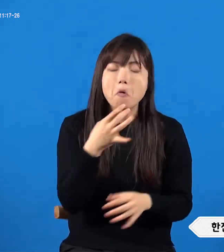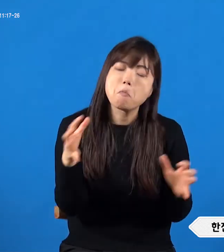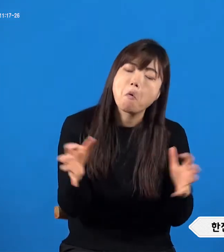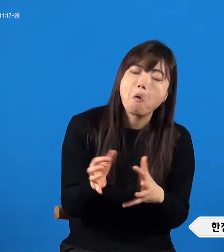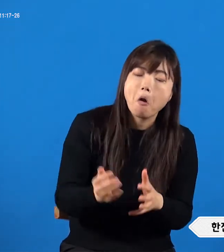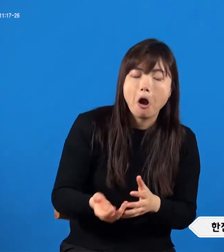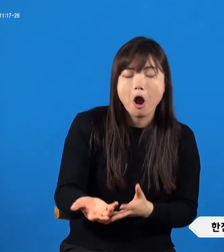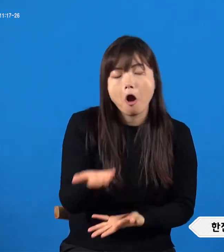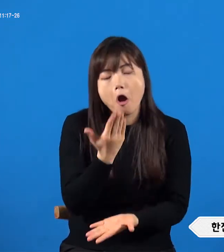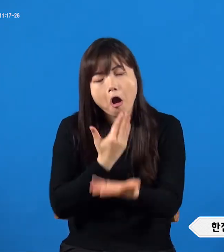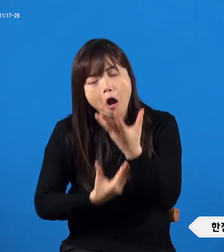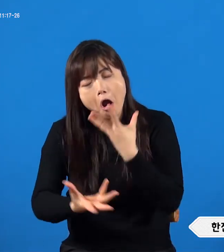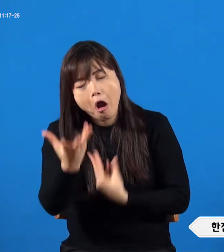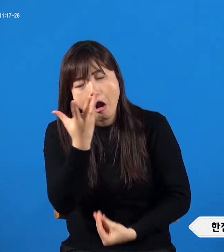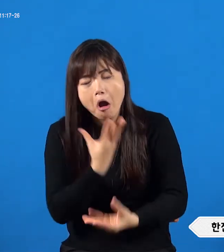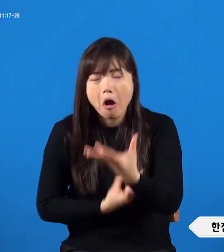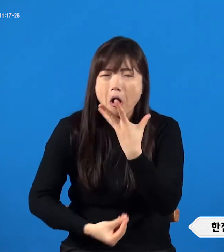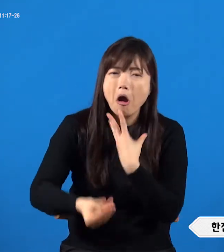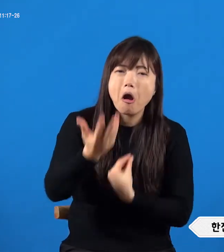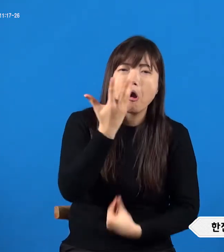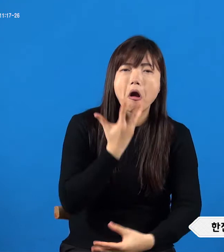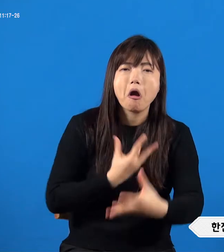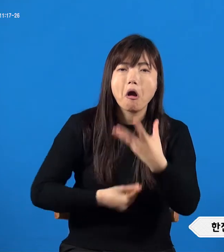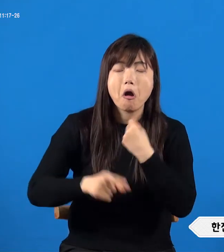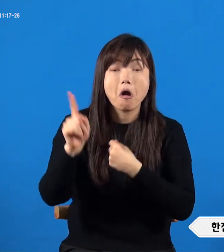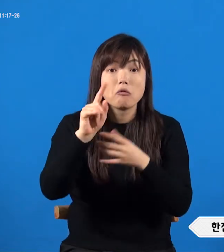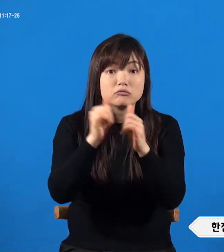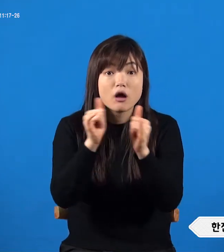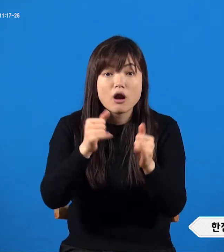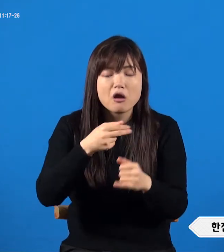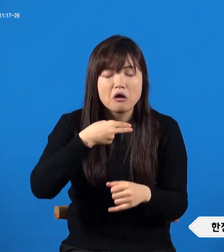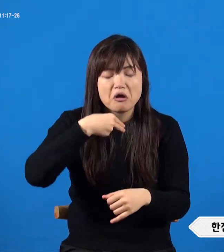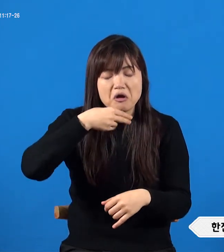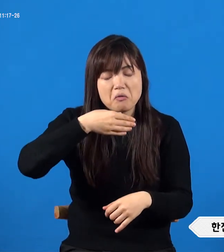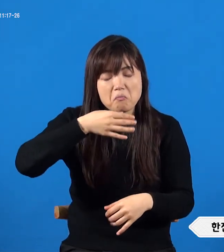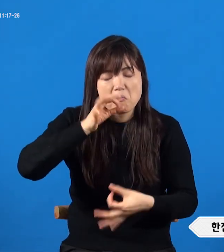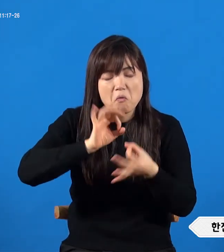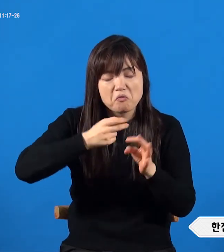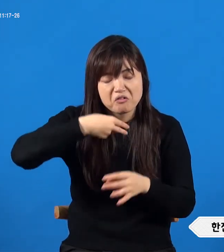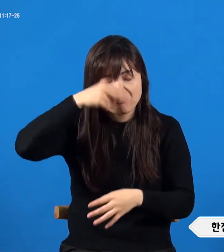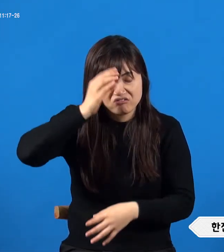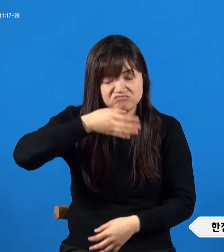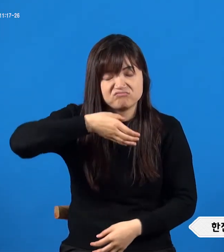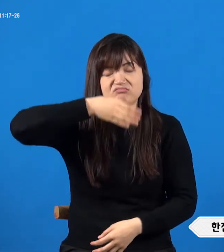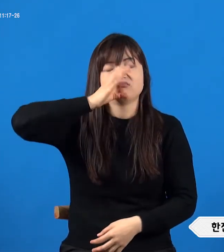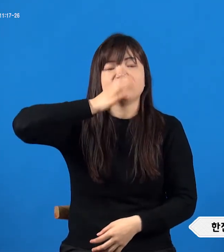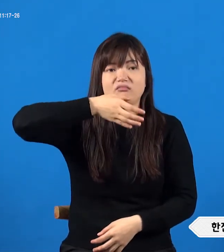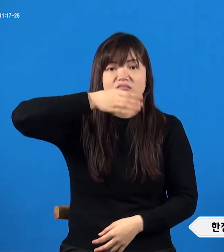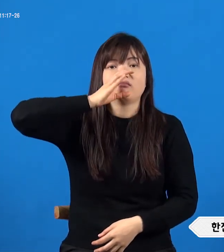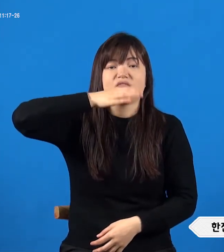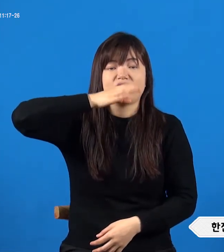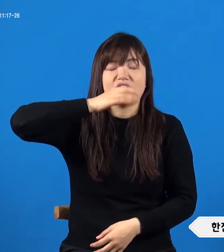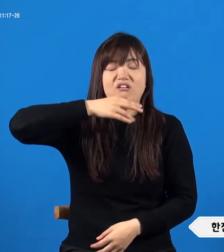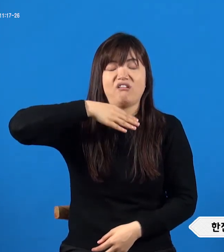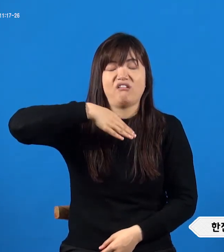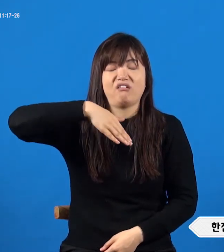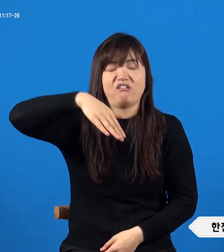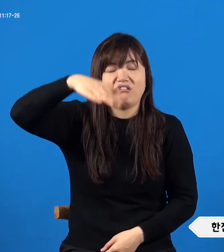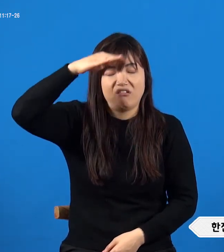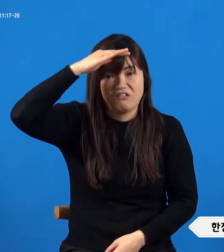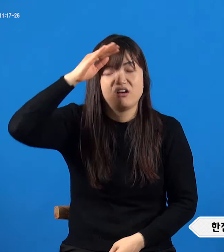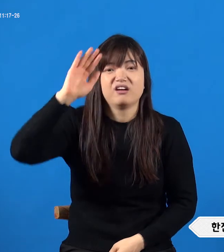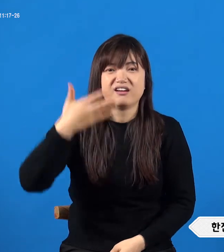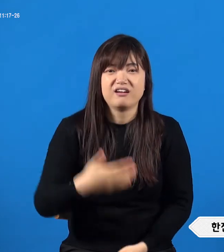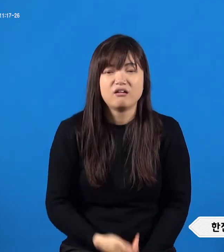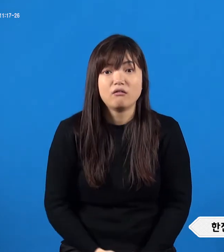자기들끼리 둘러앉아서 풀어놓고 막 먹으면서 어떤 사람은 포도주를 홀짝홀짝 자꾸 마시니까 취하는 사람도 생겨나게